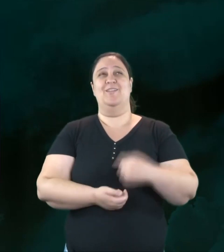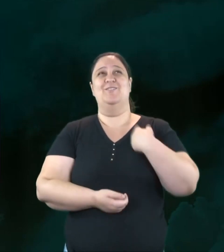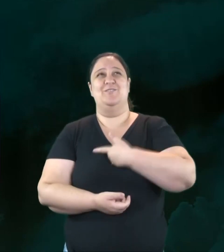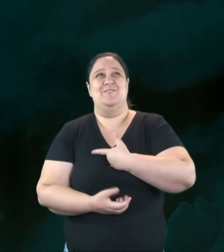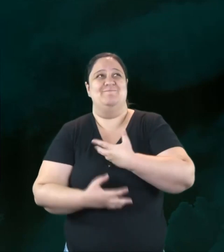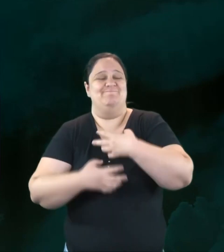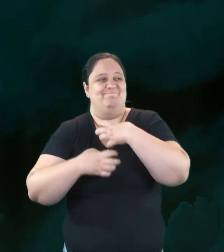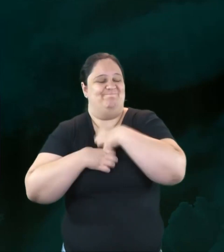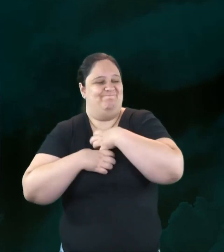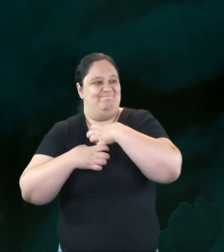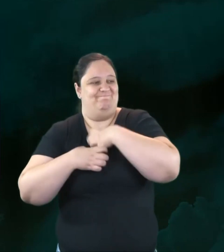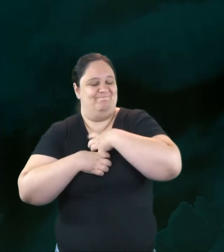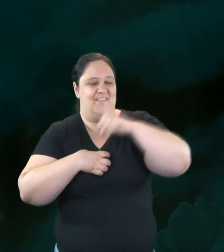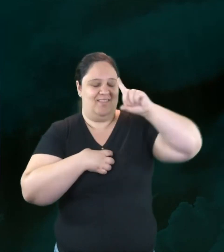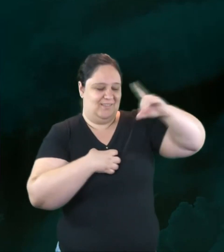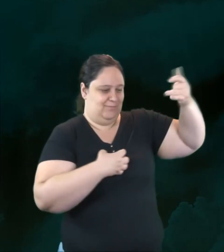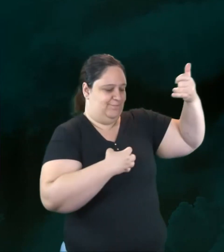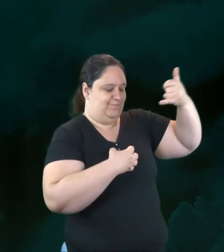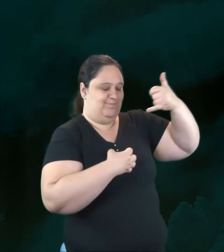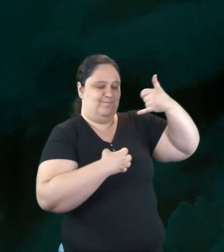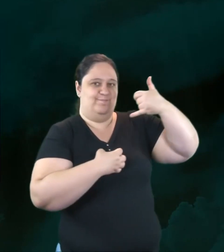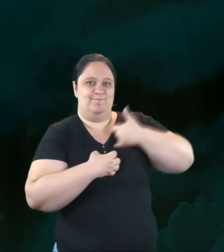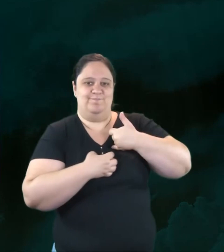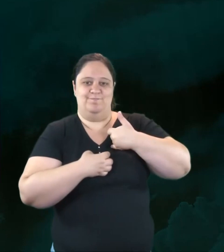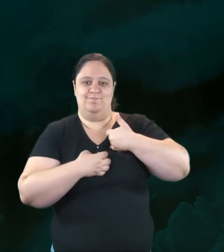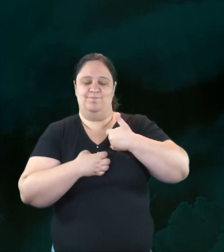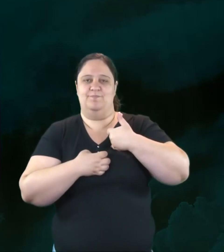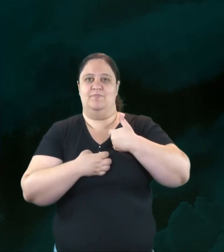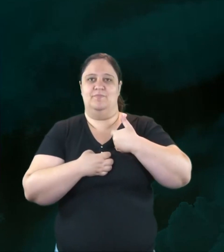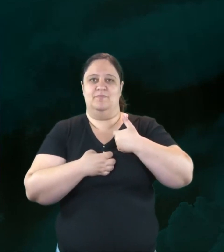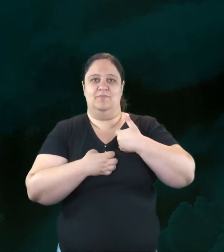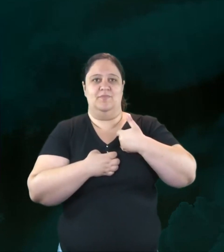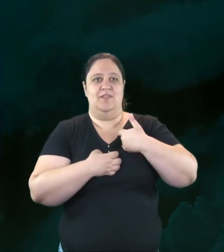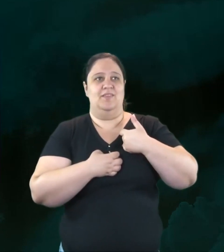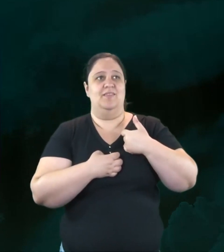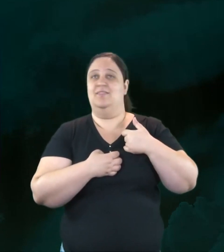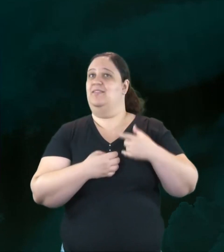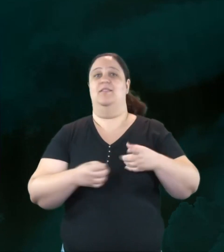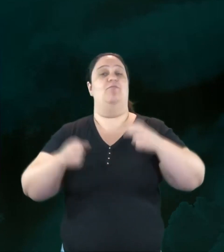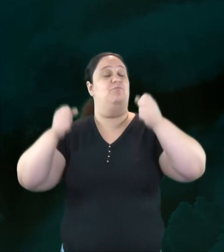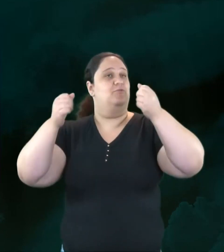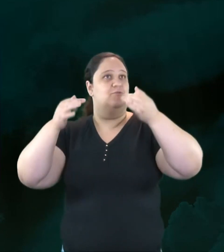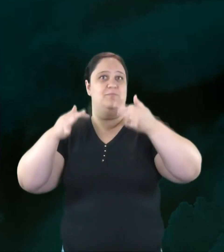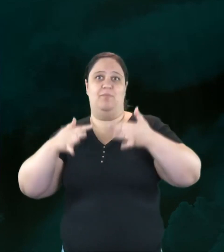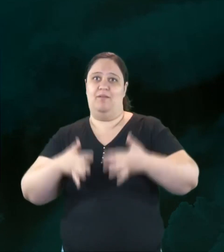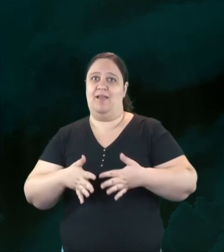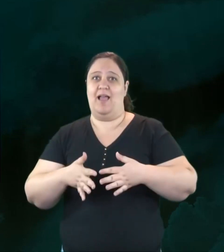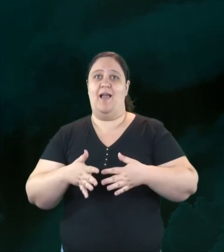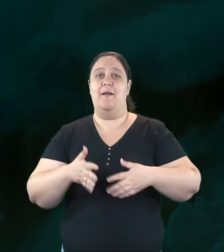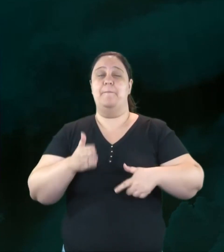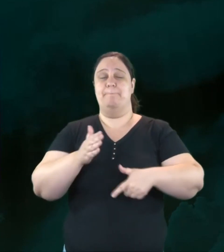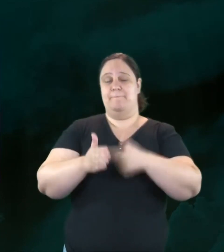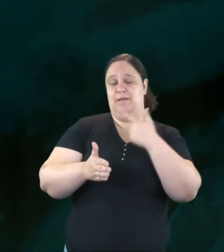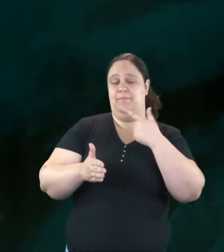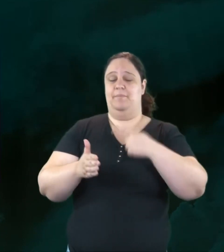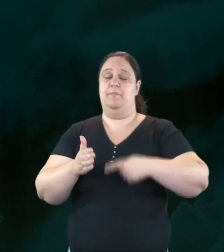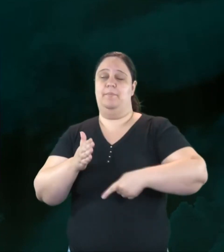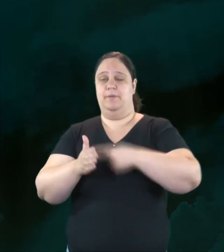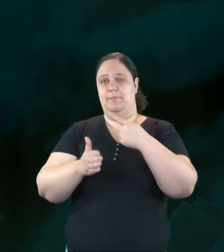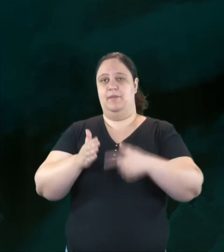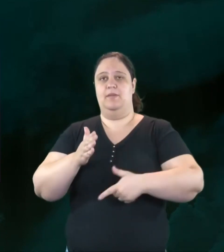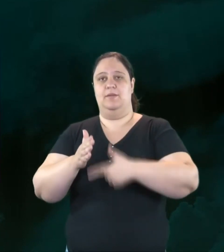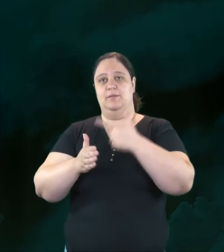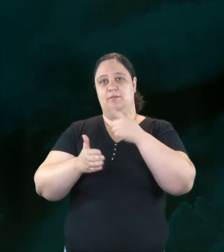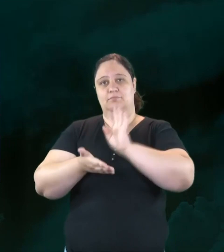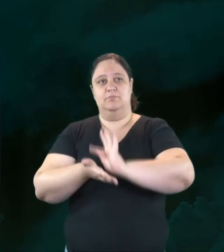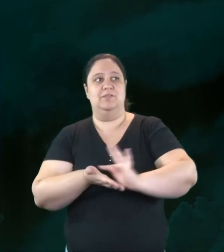sentimos da parte de Deus de não falar essas mensagens de 1 e 2 Tessalonicenses